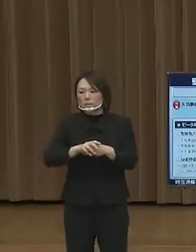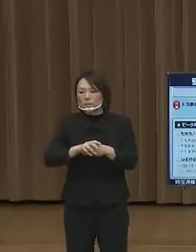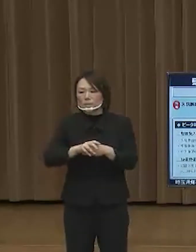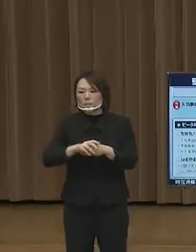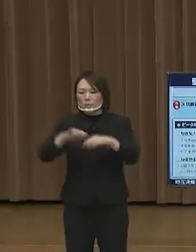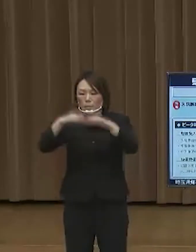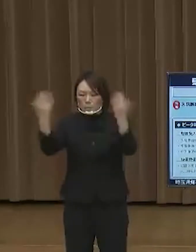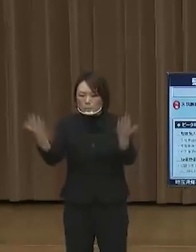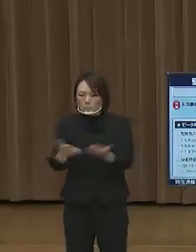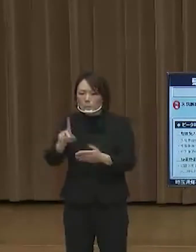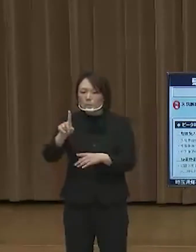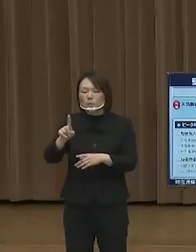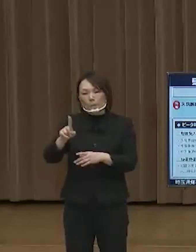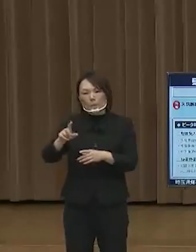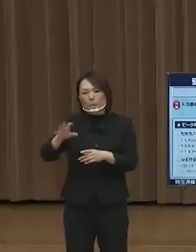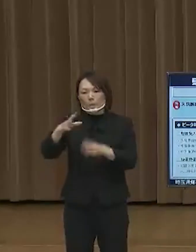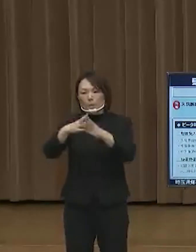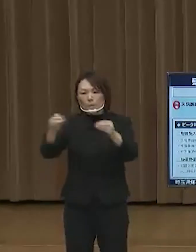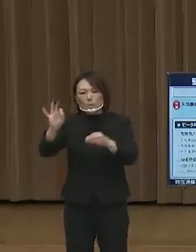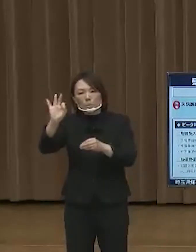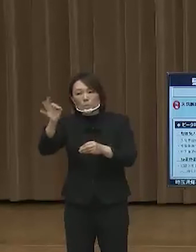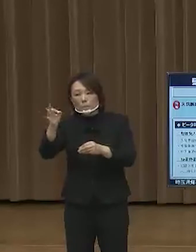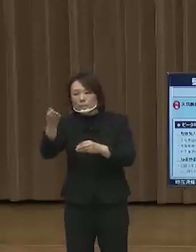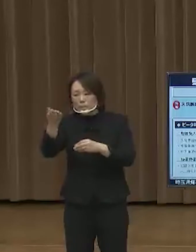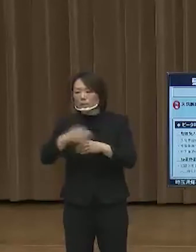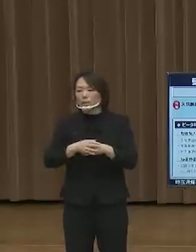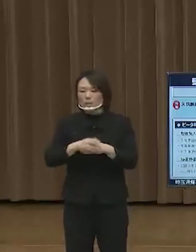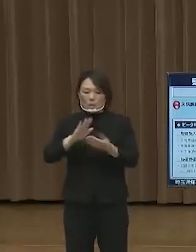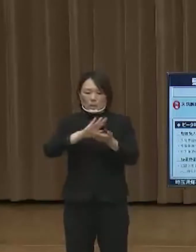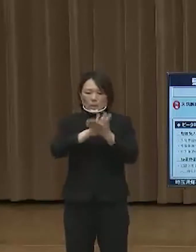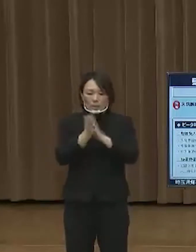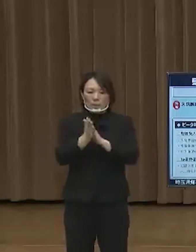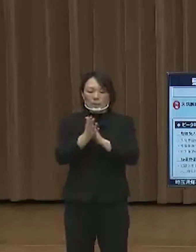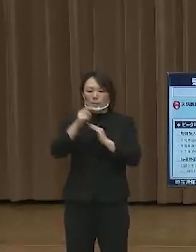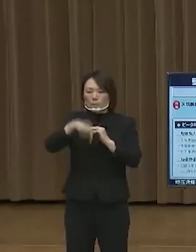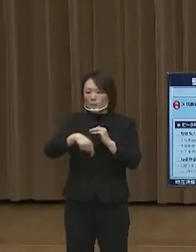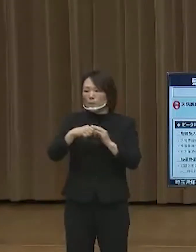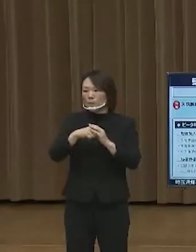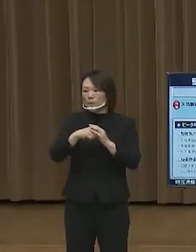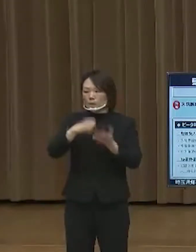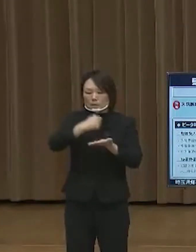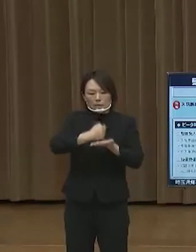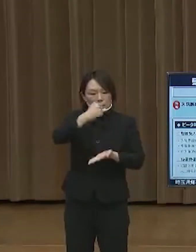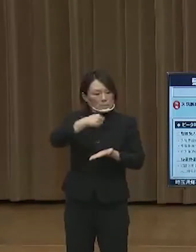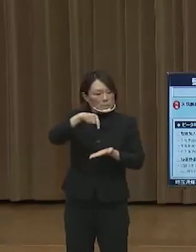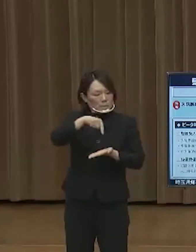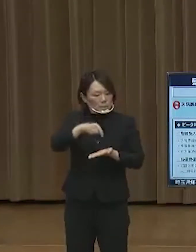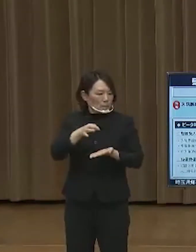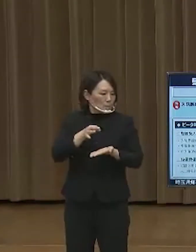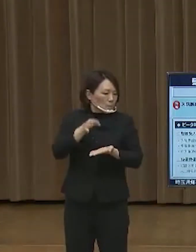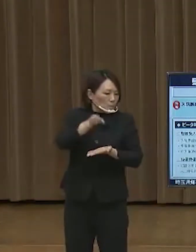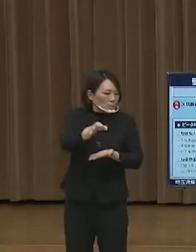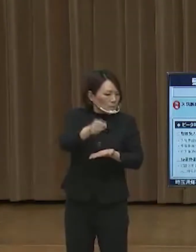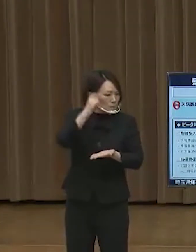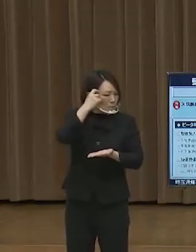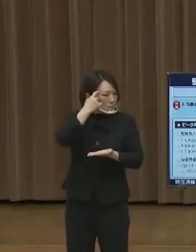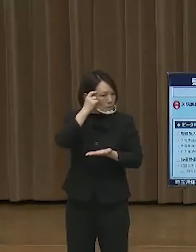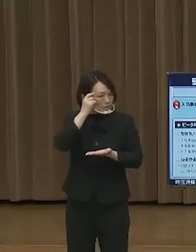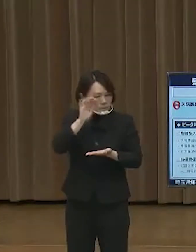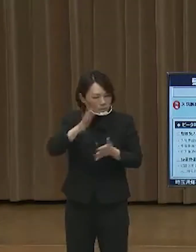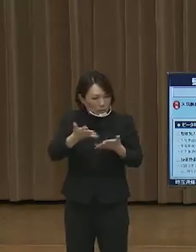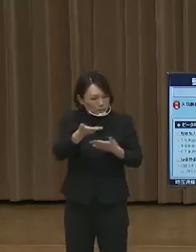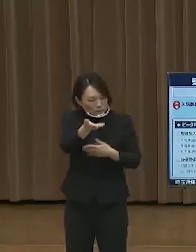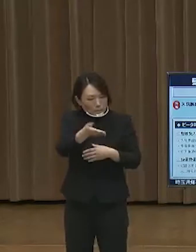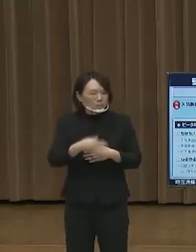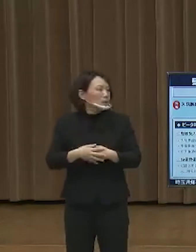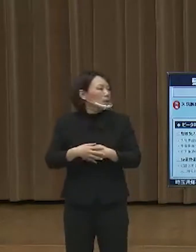クを民間に負ってくれというのでしょうか。県からは県は懐を痛めてないということにならないでしょうか。 県は4月から